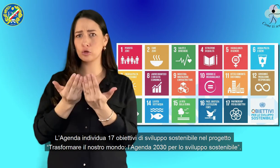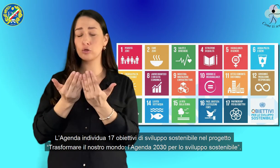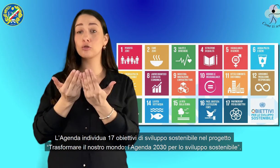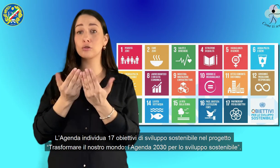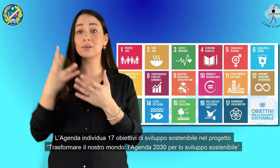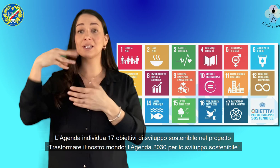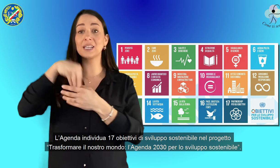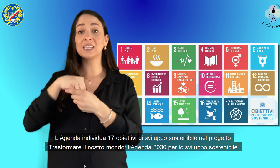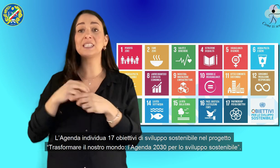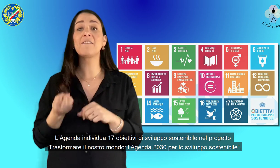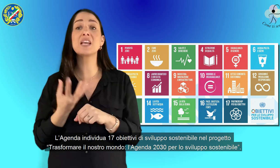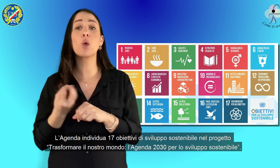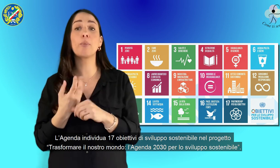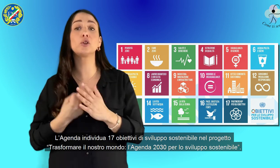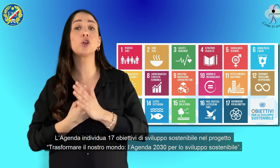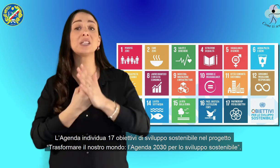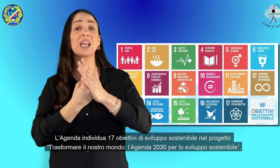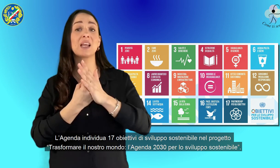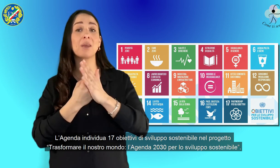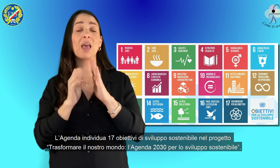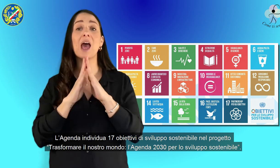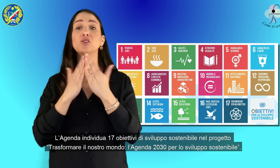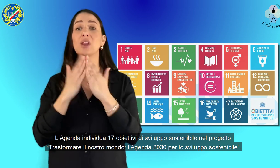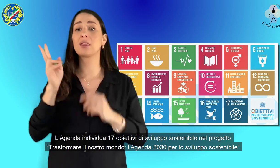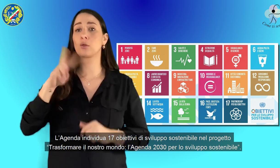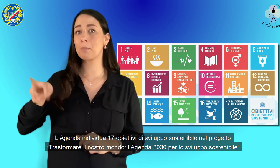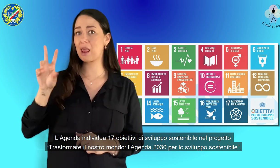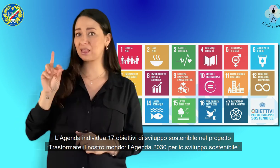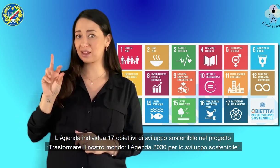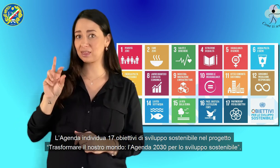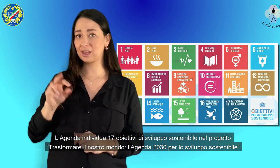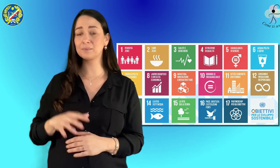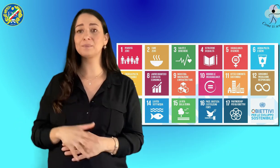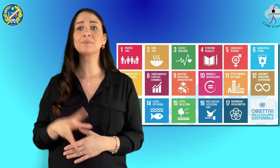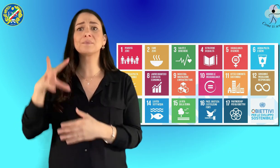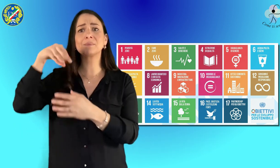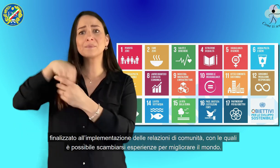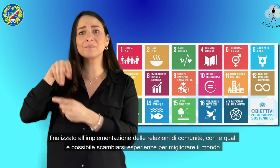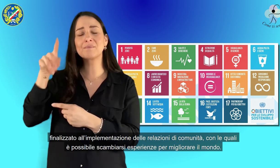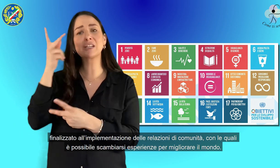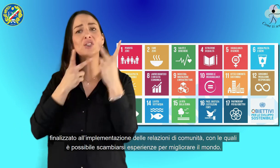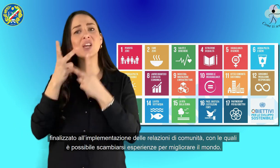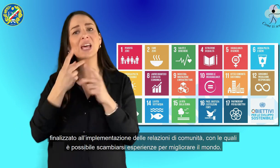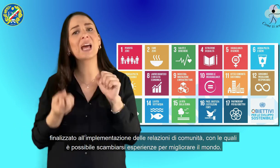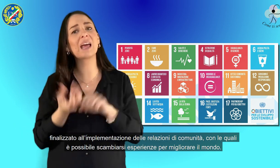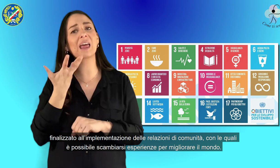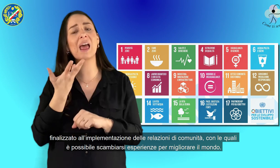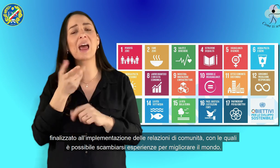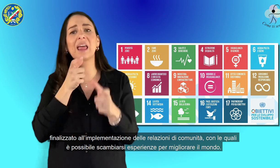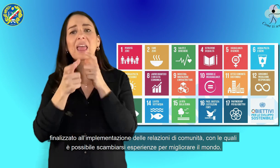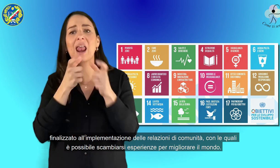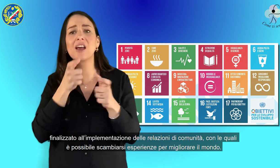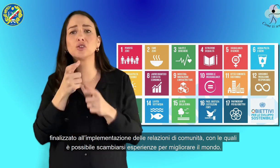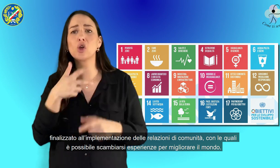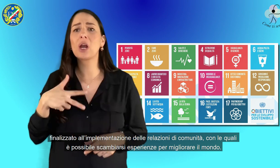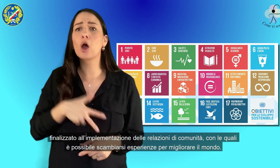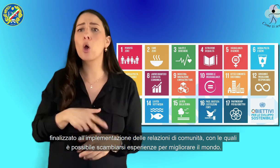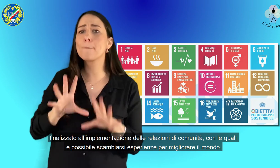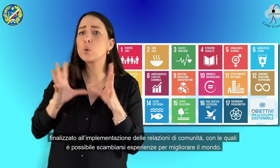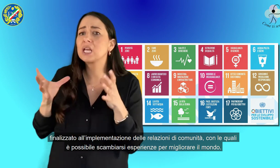progetto Trasformare il nostro mondo, l'Agenda 2030 per lo sviluppo sostenibile, finalizzato all'implementazione delle relazioni